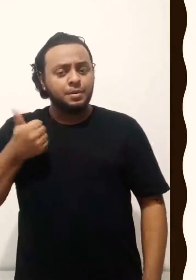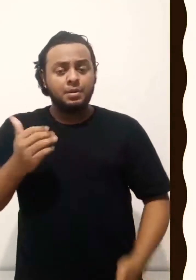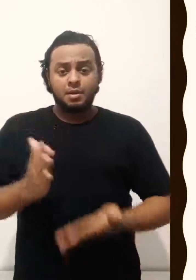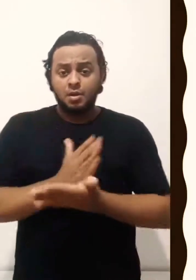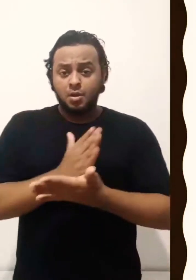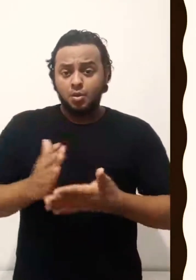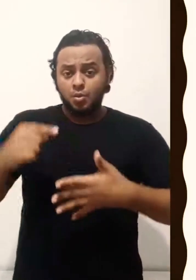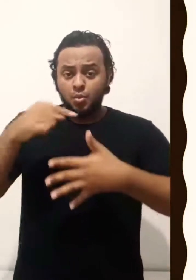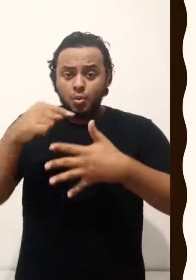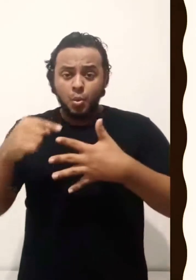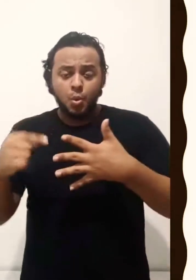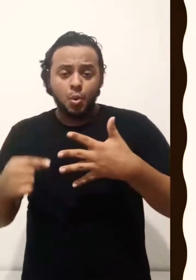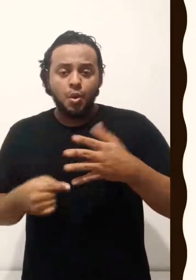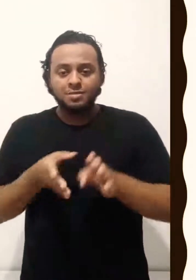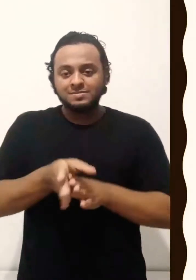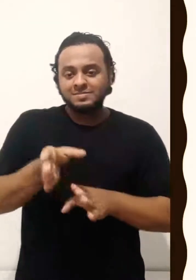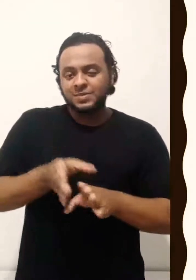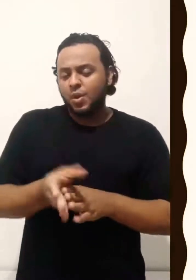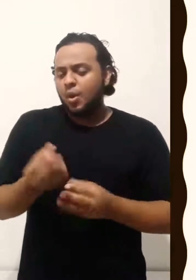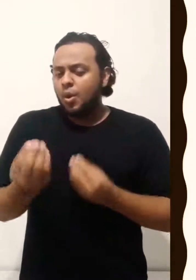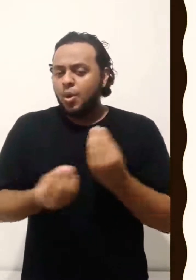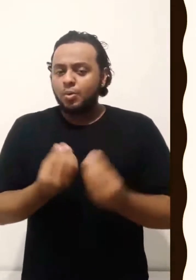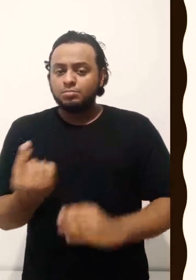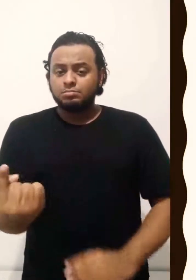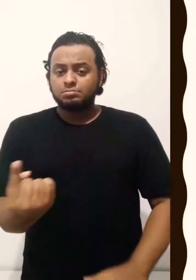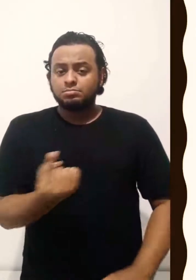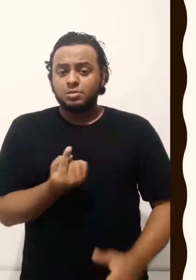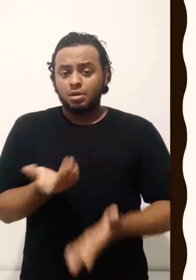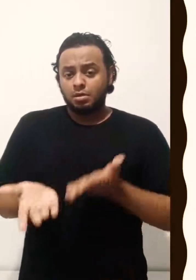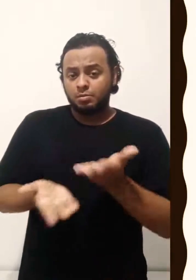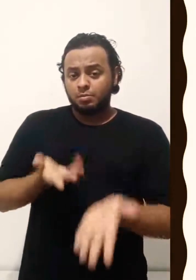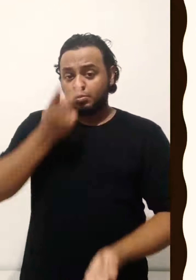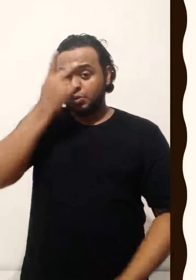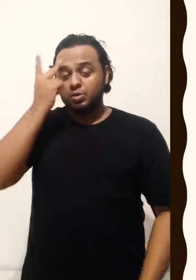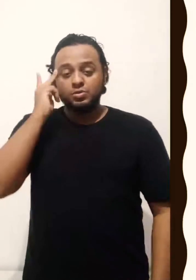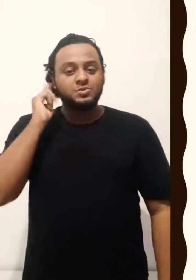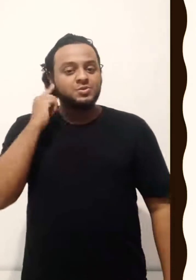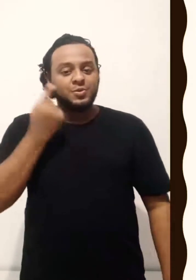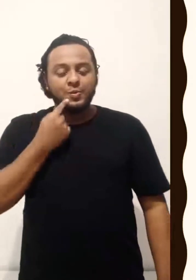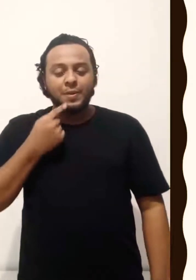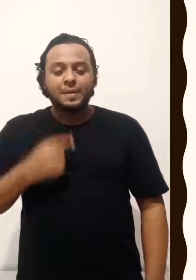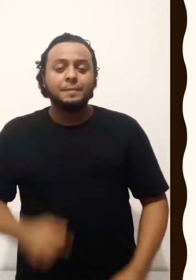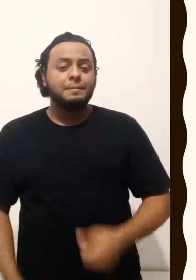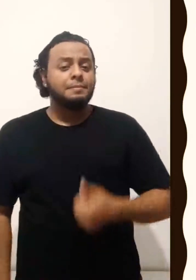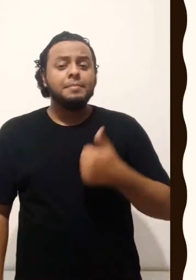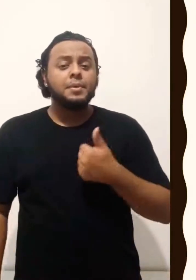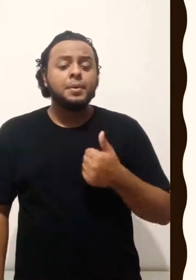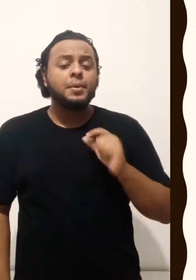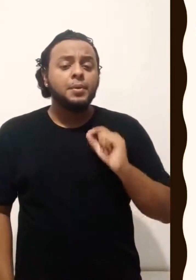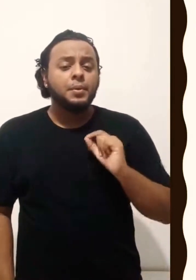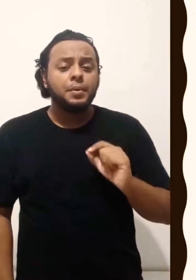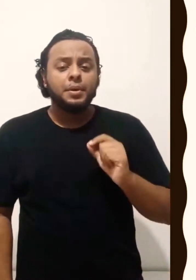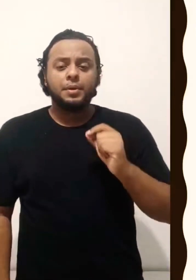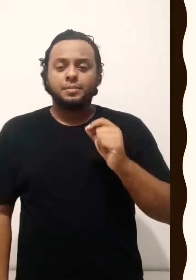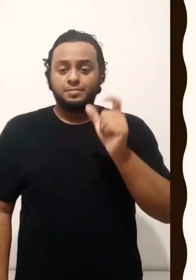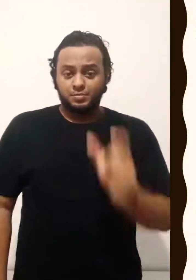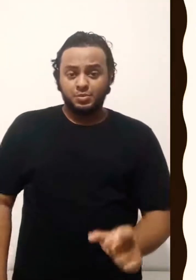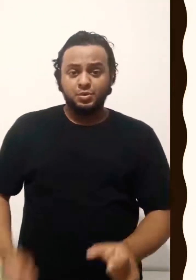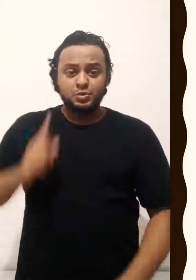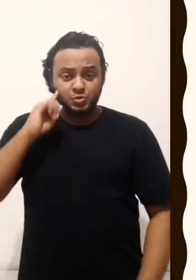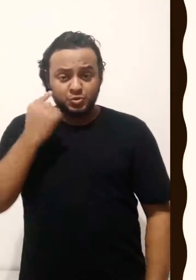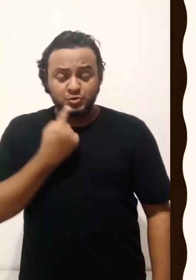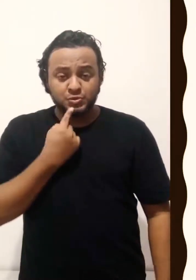Então, a gente vai ter algumas dicas para atender uma pessoa surda. Então, primeiro eu queria falar com vocês o que é uma